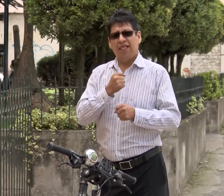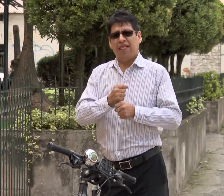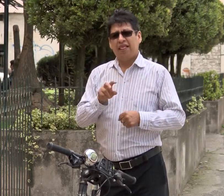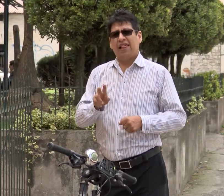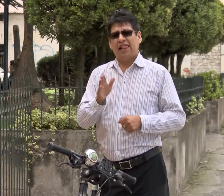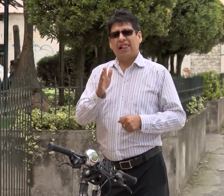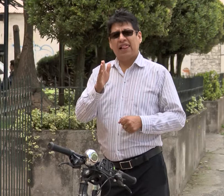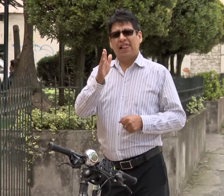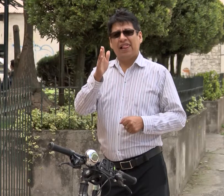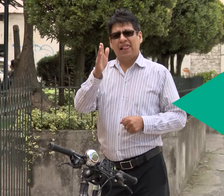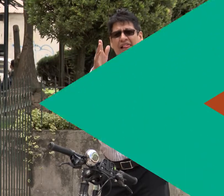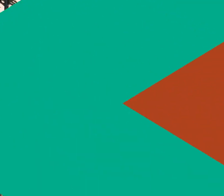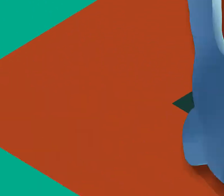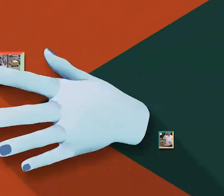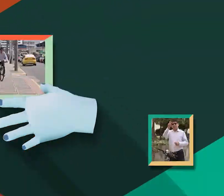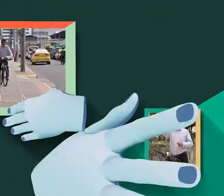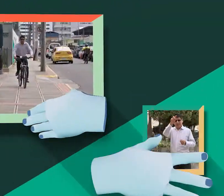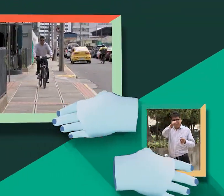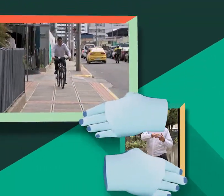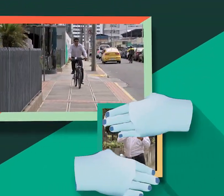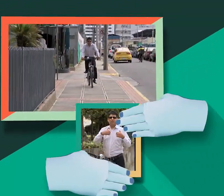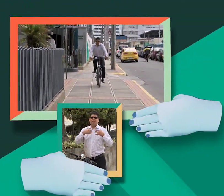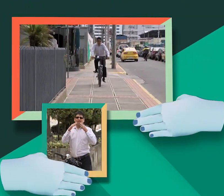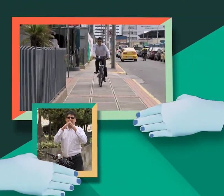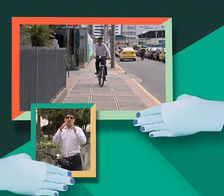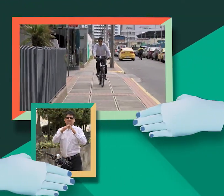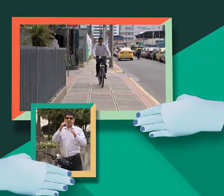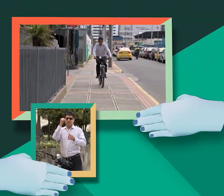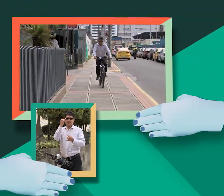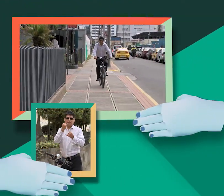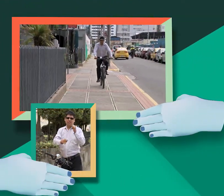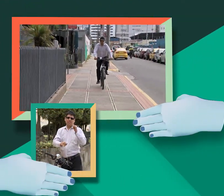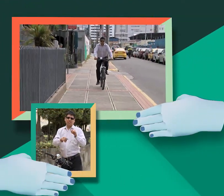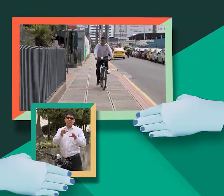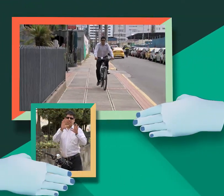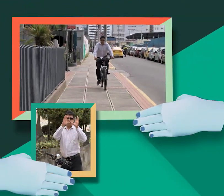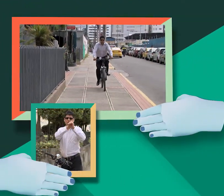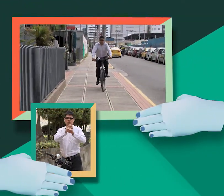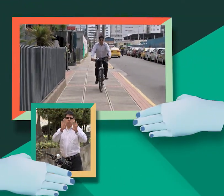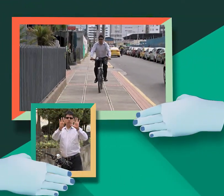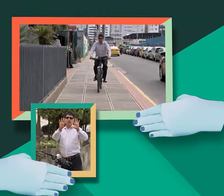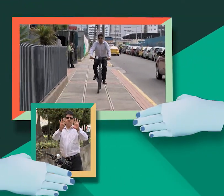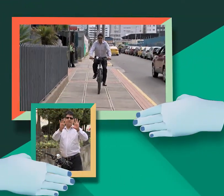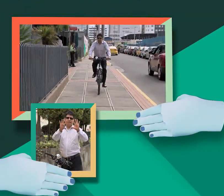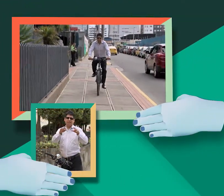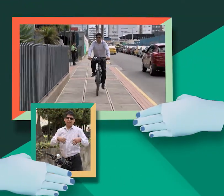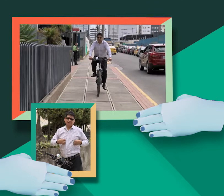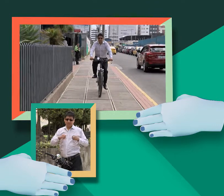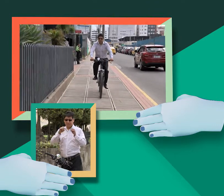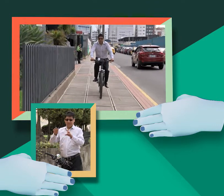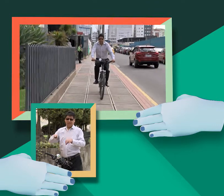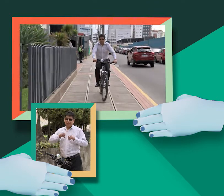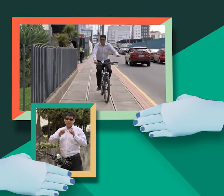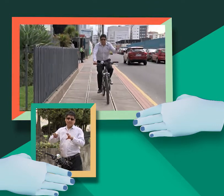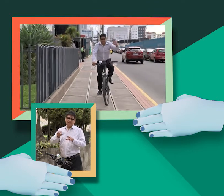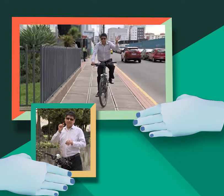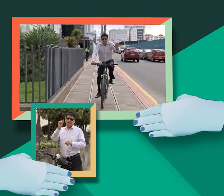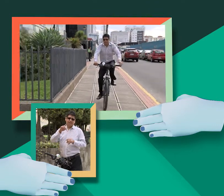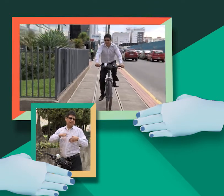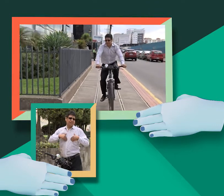ella y disfrutamos del agua me gustaba mucho pasar tiempo con mis amigos oyentes